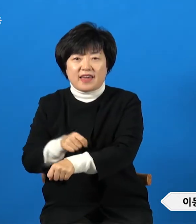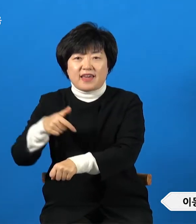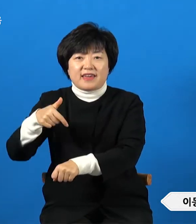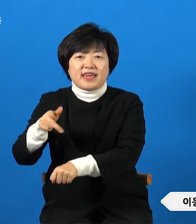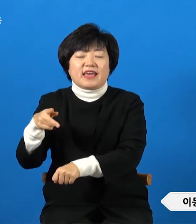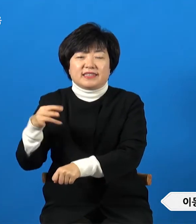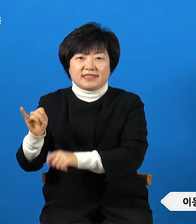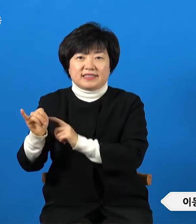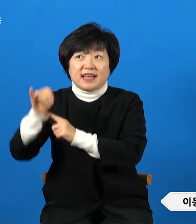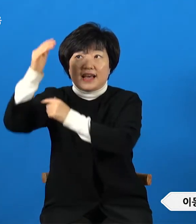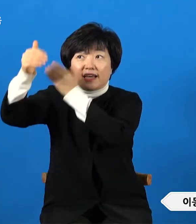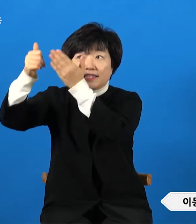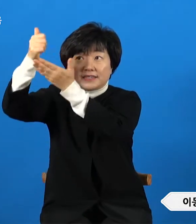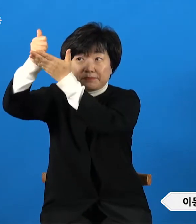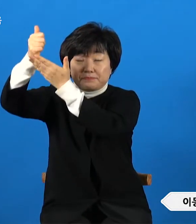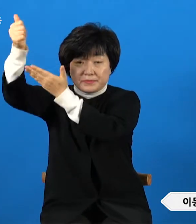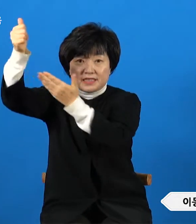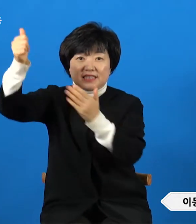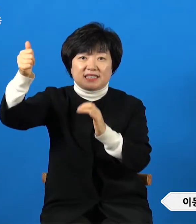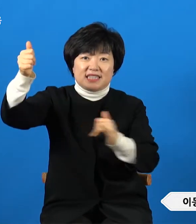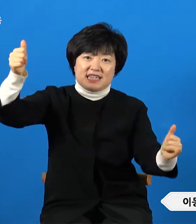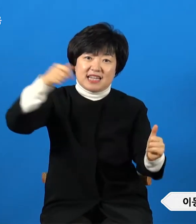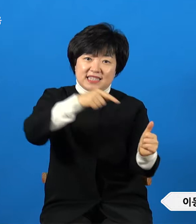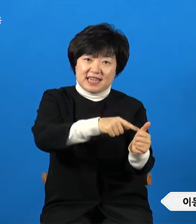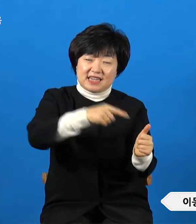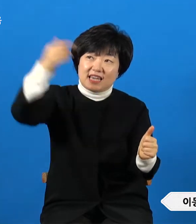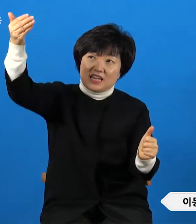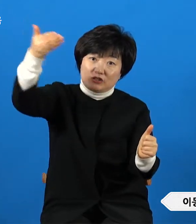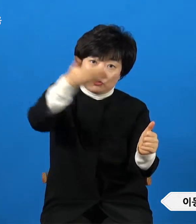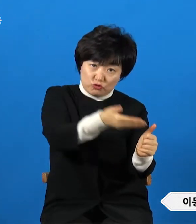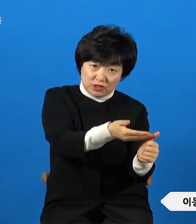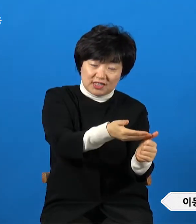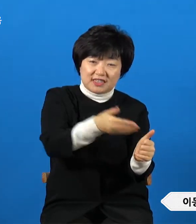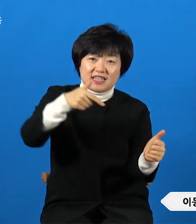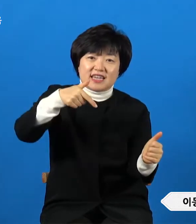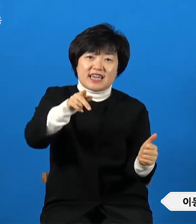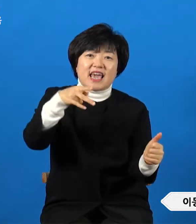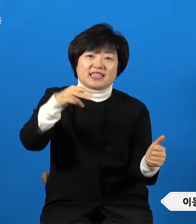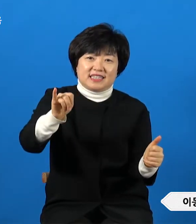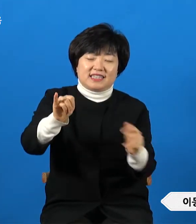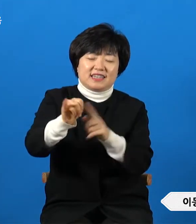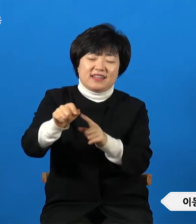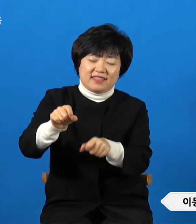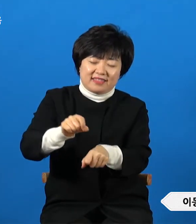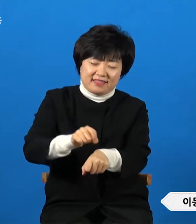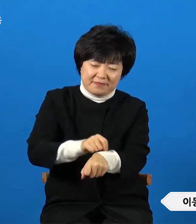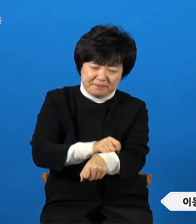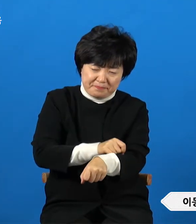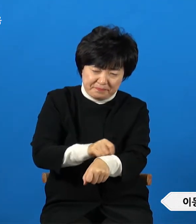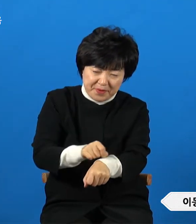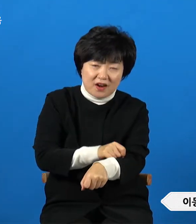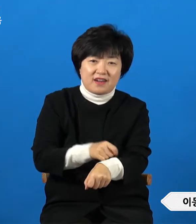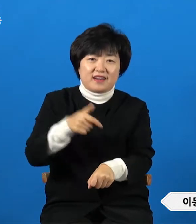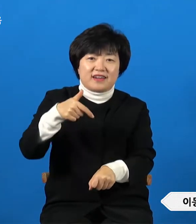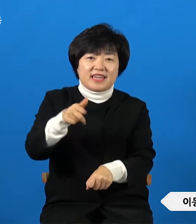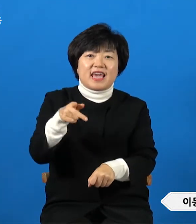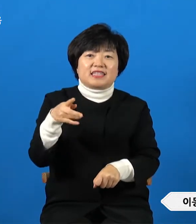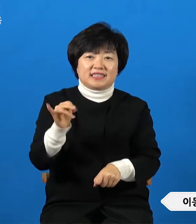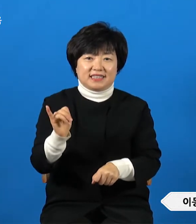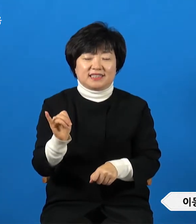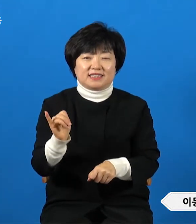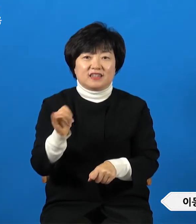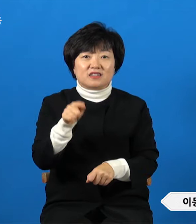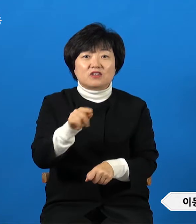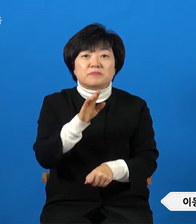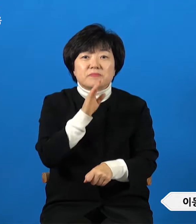특별하게 하나님이 인간들에게 전달하고 보여주신 계시, 이걸 Special Revelation, 특별 계시. 특별